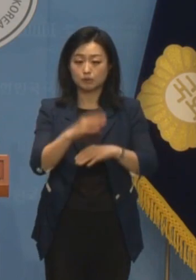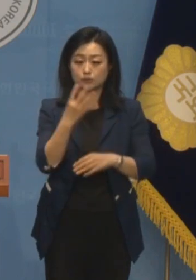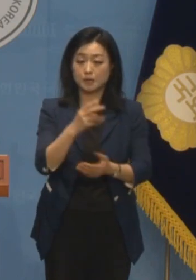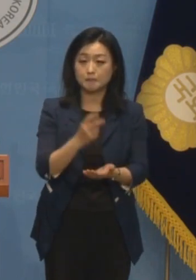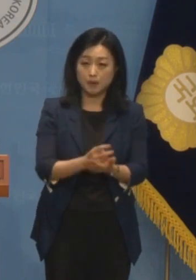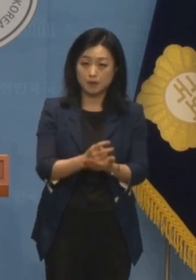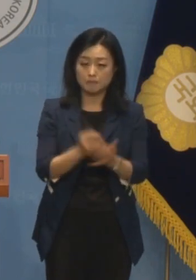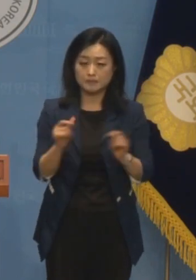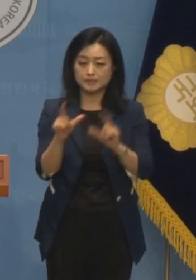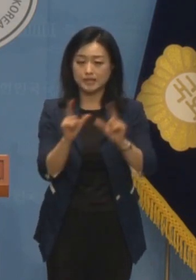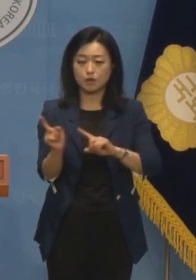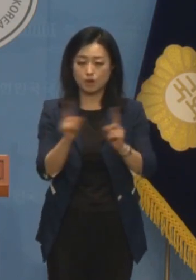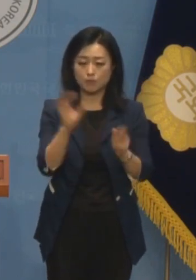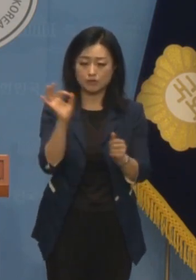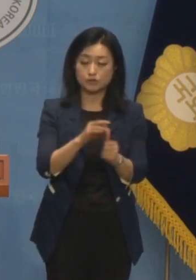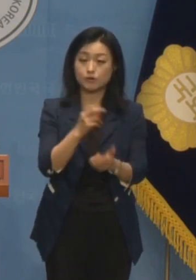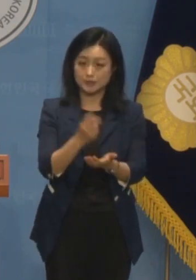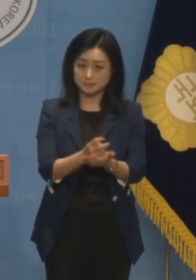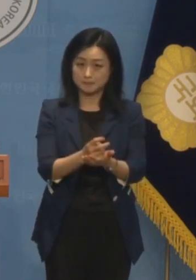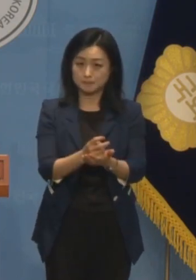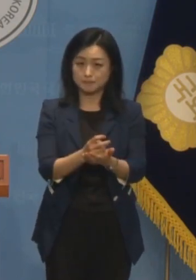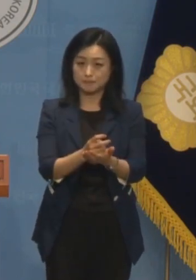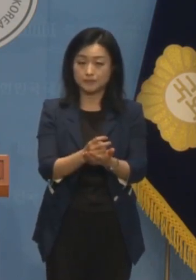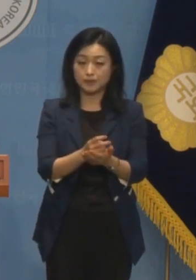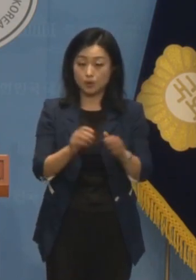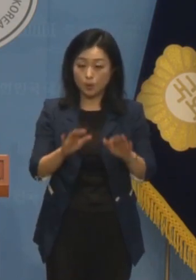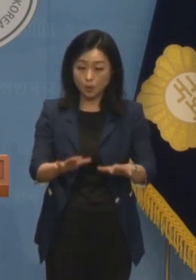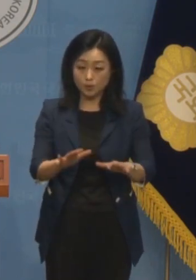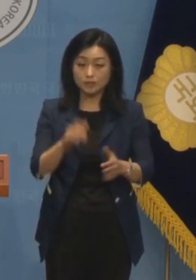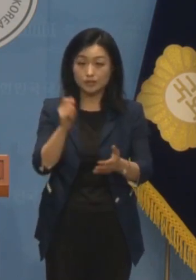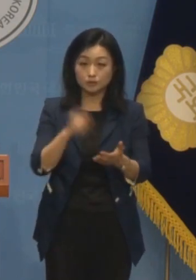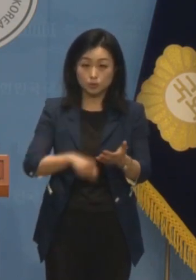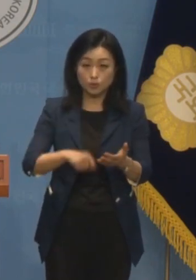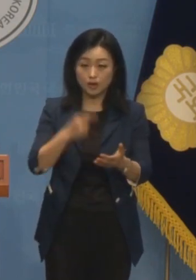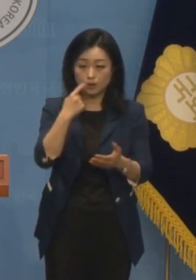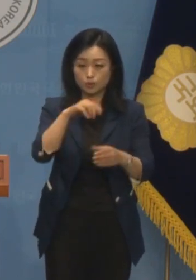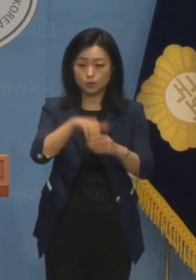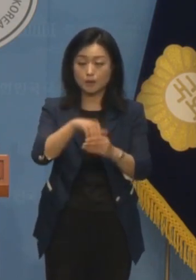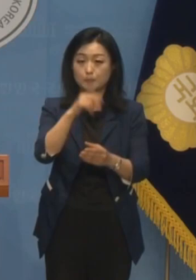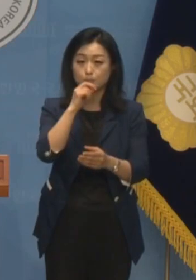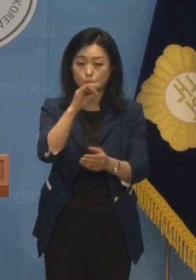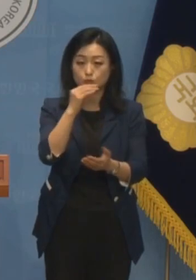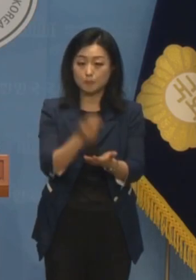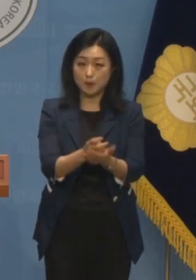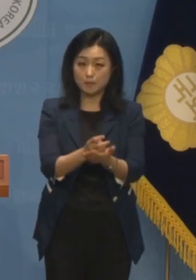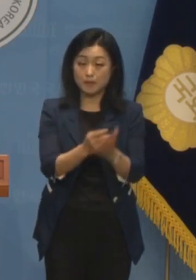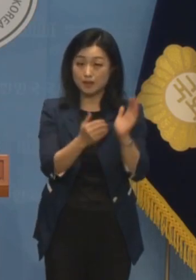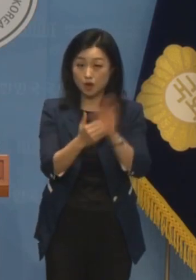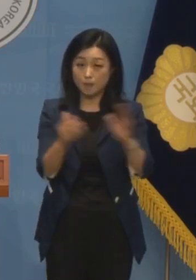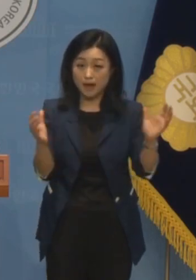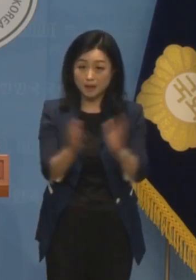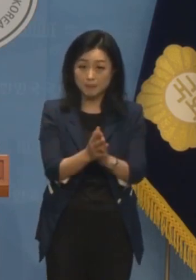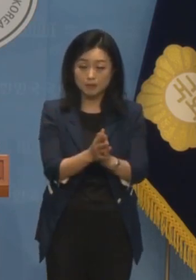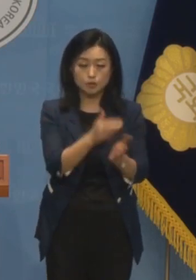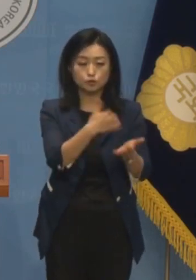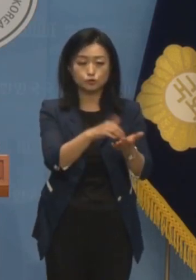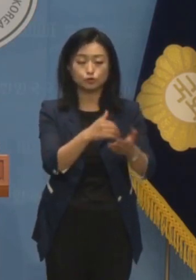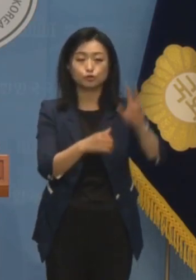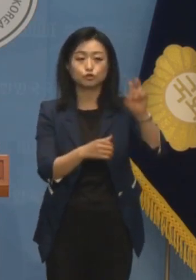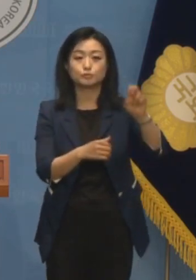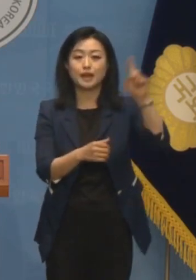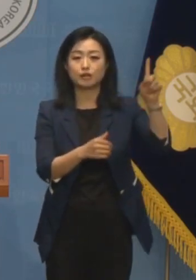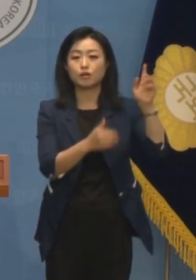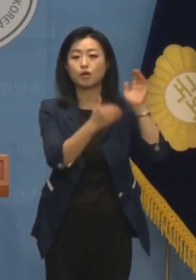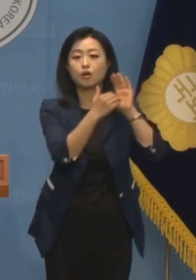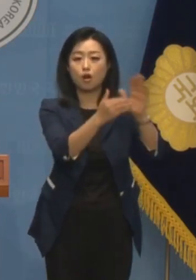방송사법, 민생회복지원금법을 비롯해 오늘 통과될 노조법까지 거부하면 모두 21건에